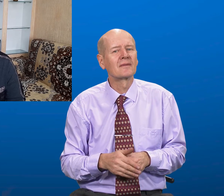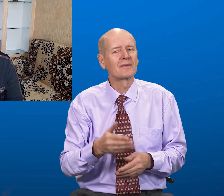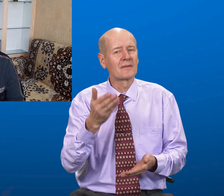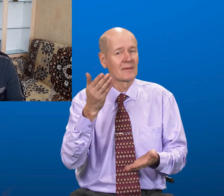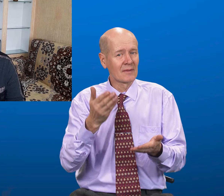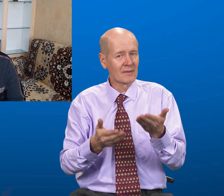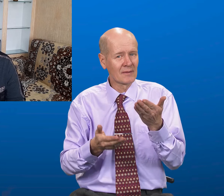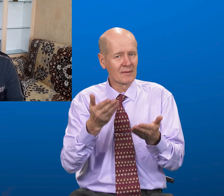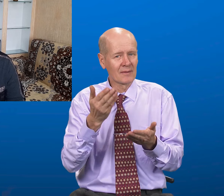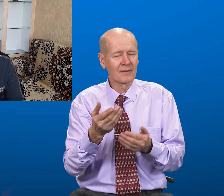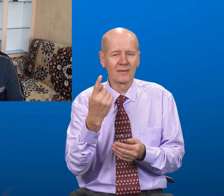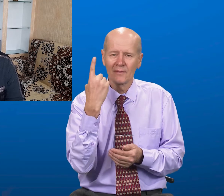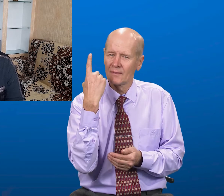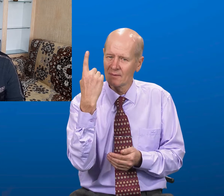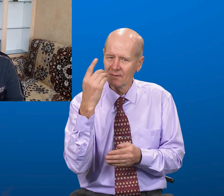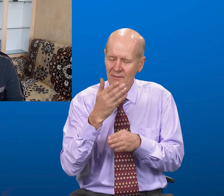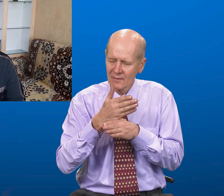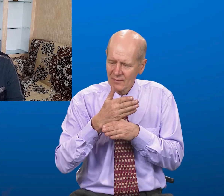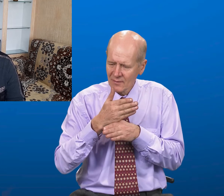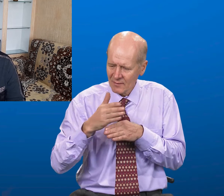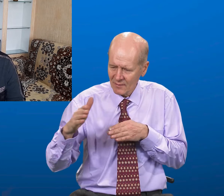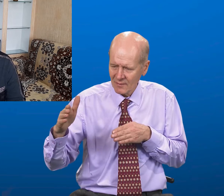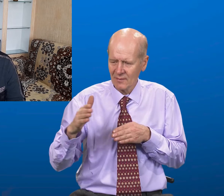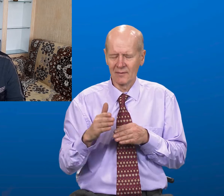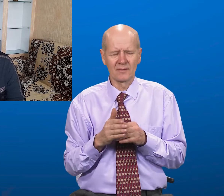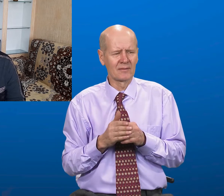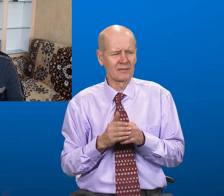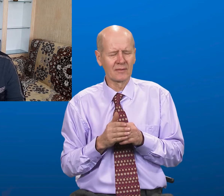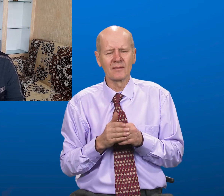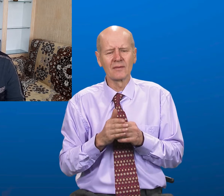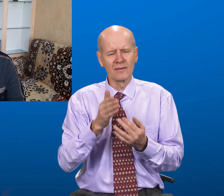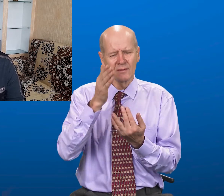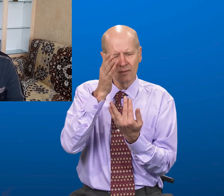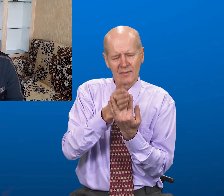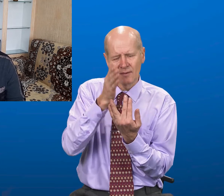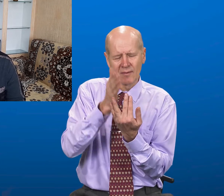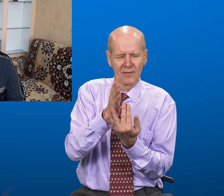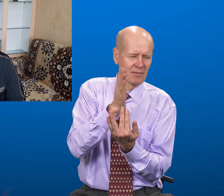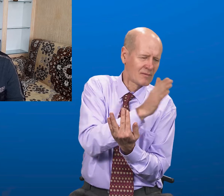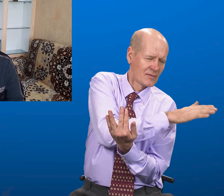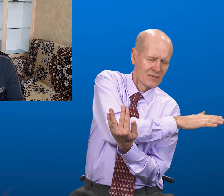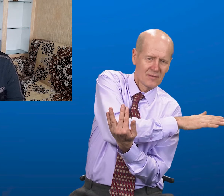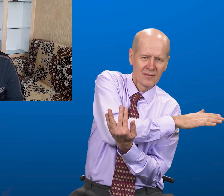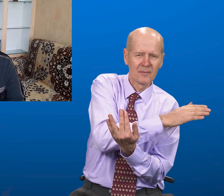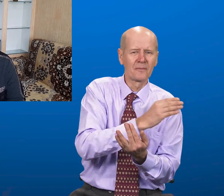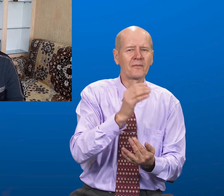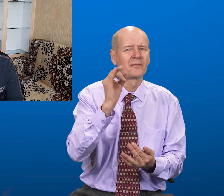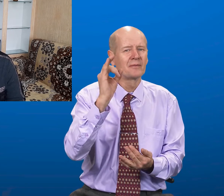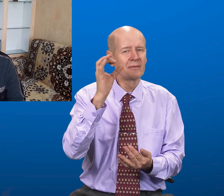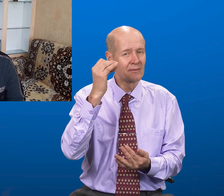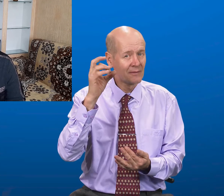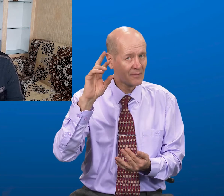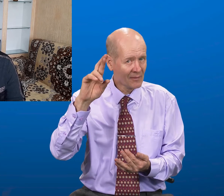резко меняется. И если в первой ее части мы с вами больше читали о грядущем суде, о наказании,